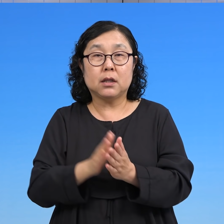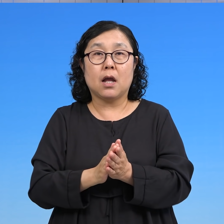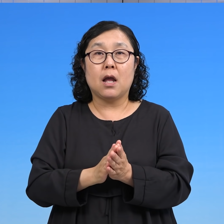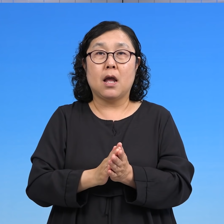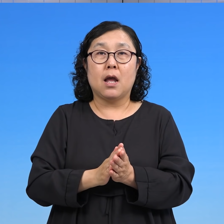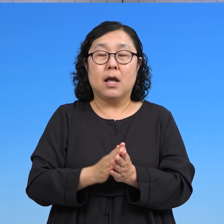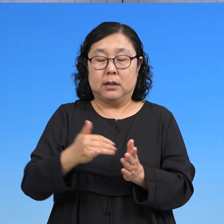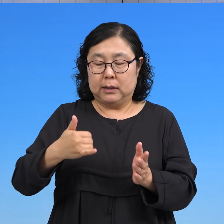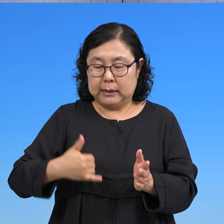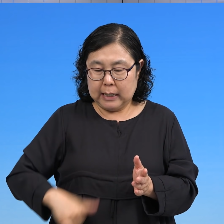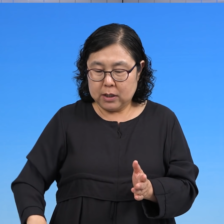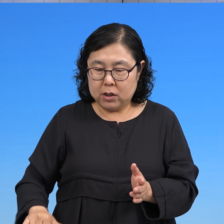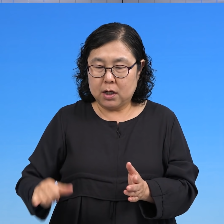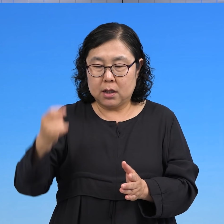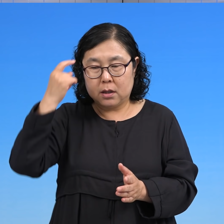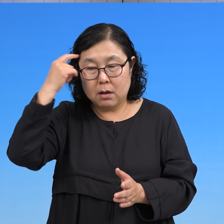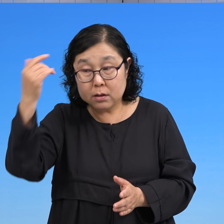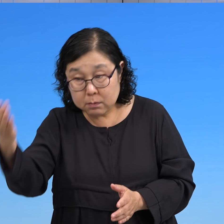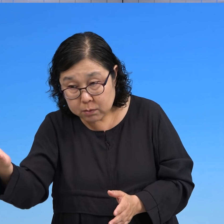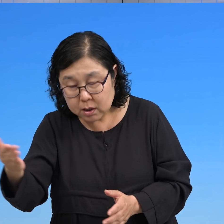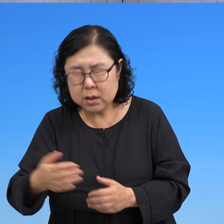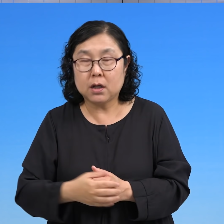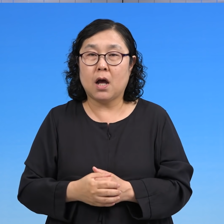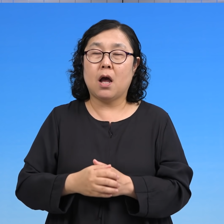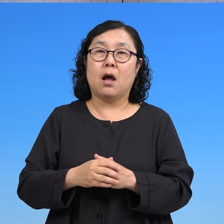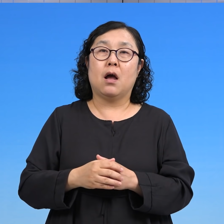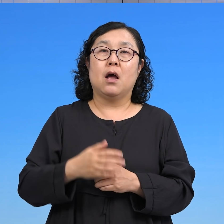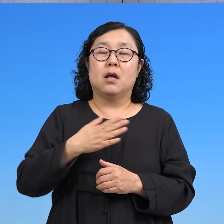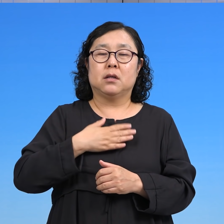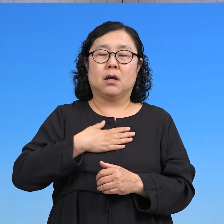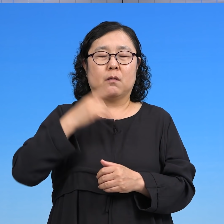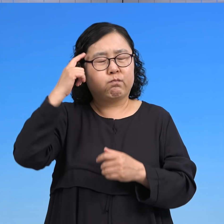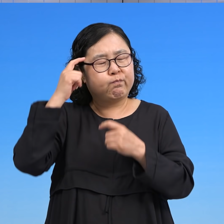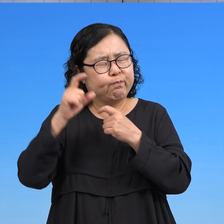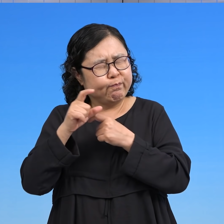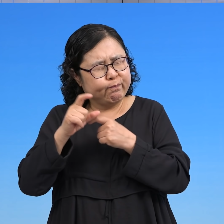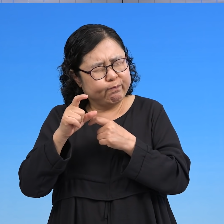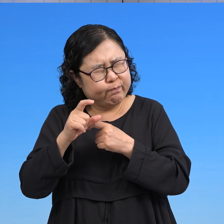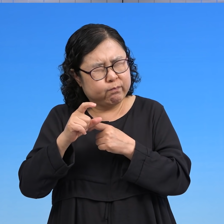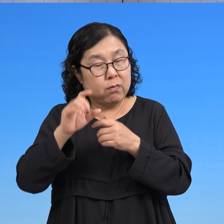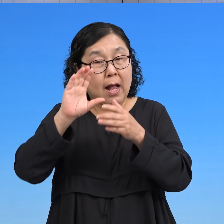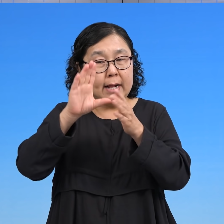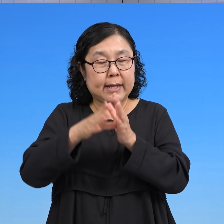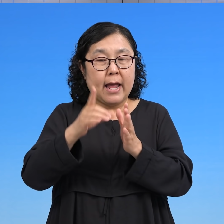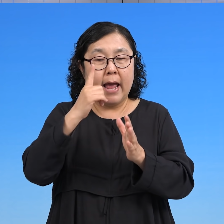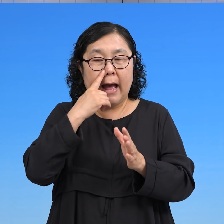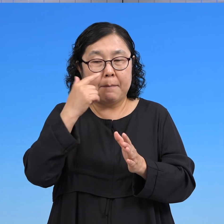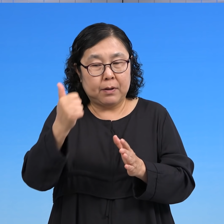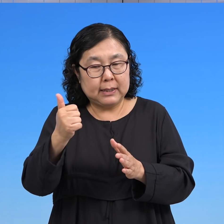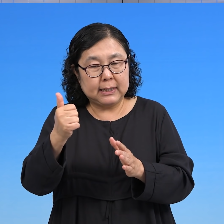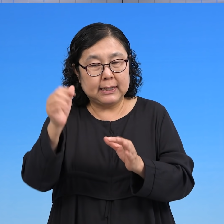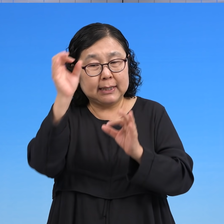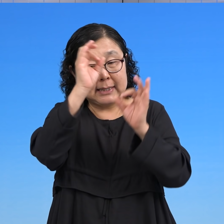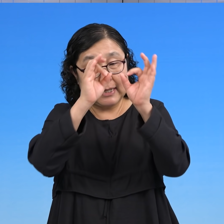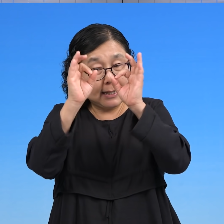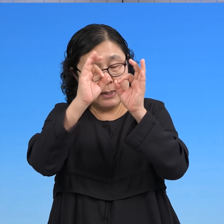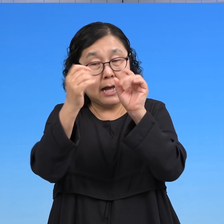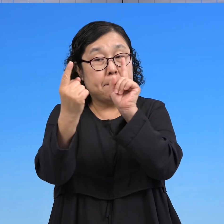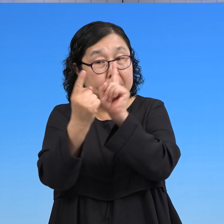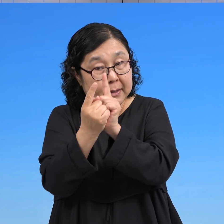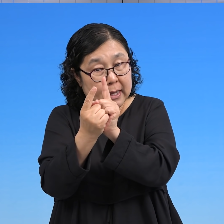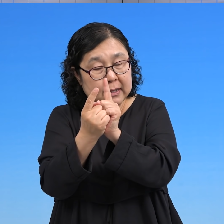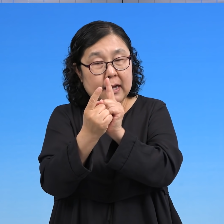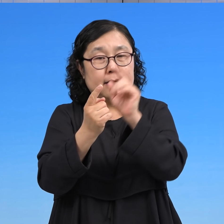했는데요, 놀랍게도 당사자인 자녀들을 대상으로 조사해 보니까 자기들이 어떤 고민에 빠질 때 가장 먼저 아버지를